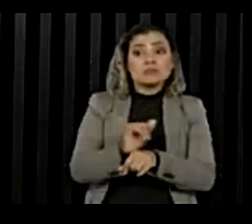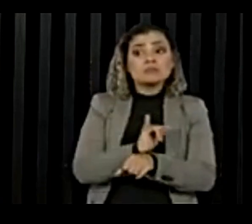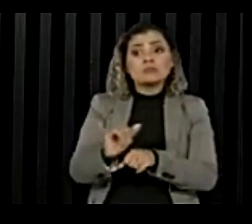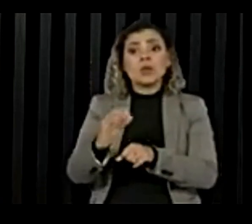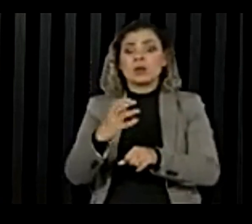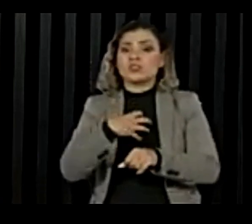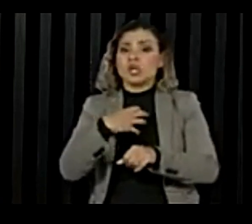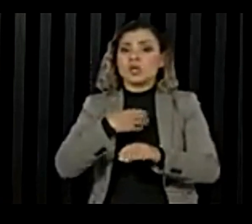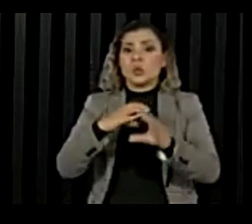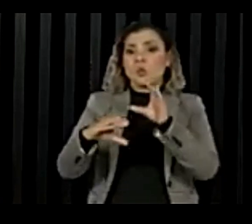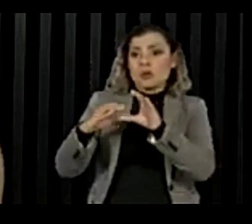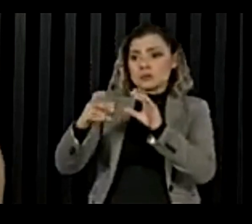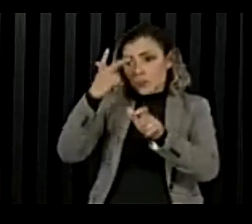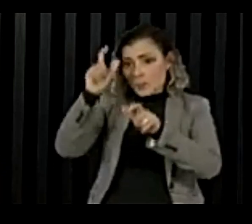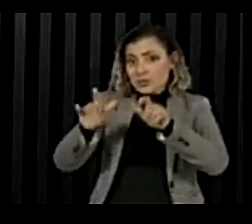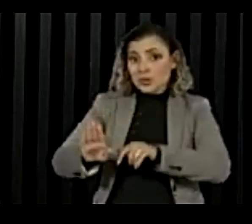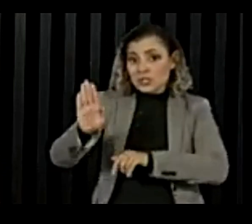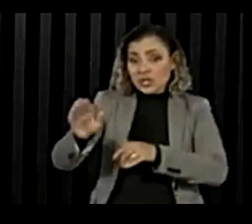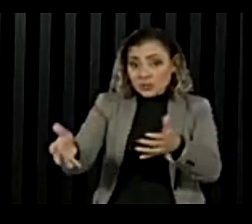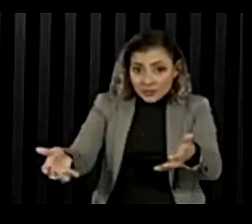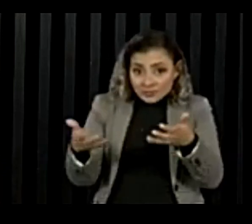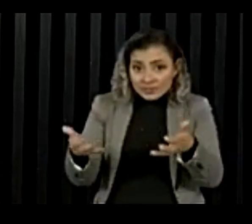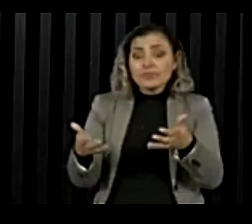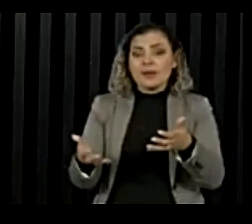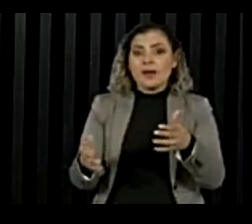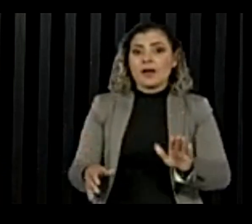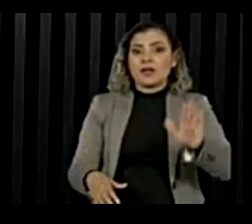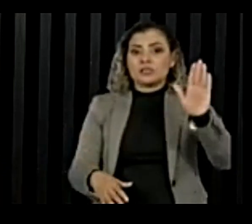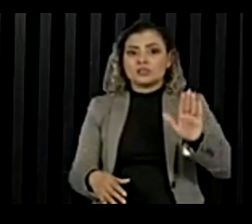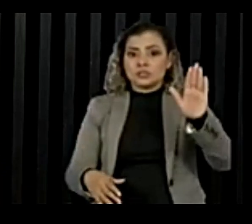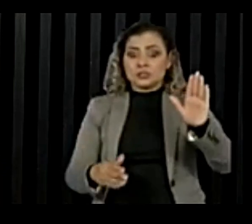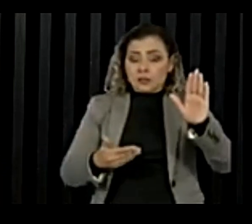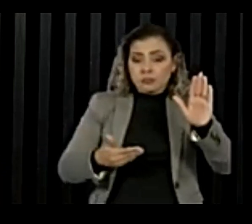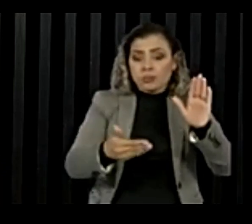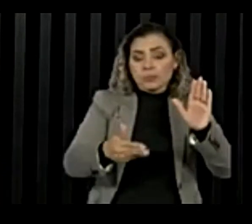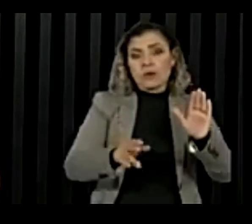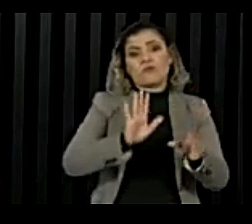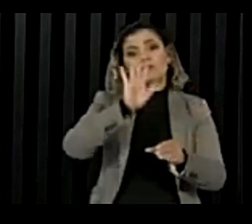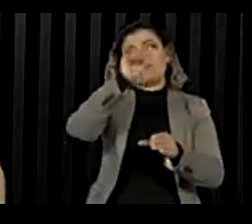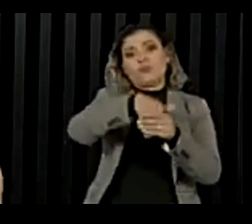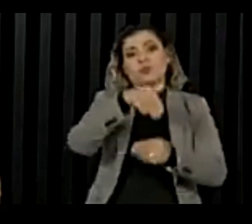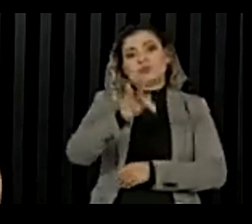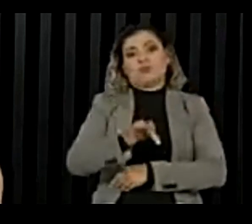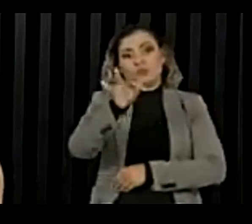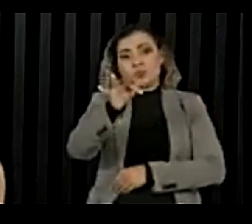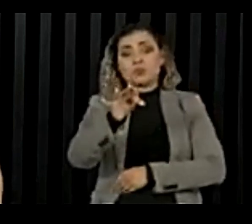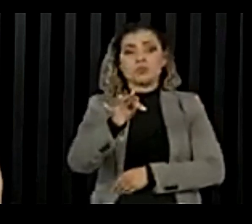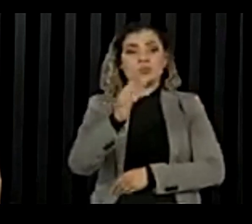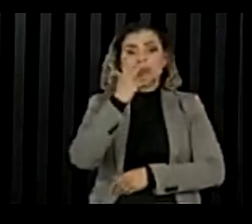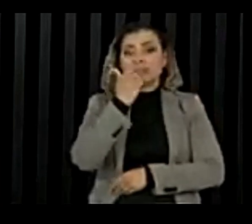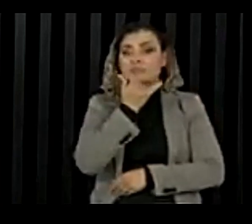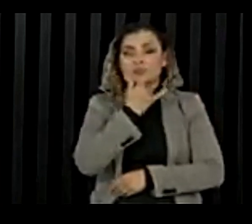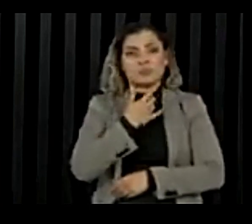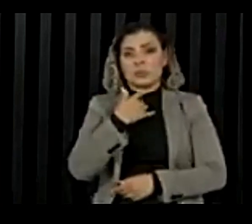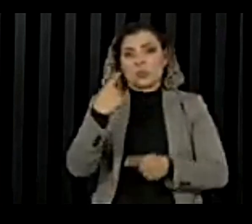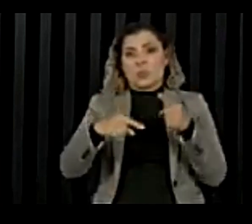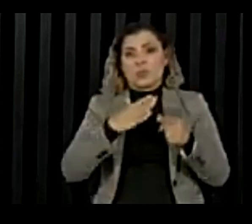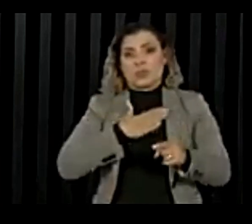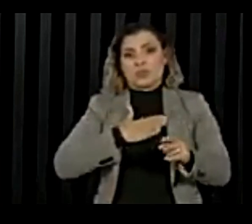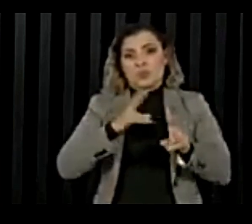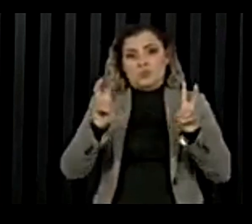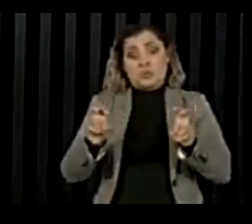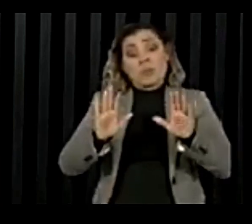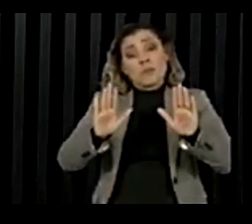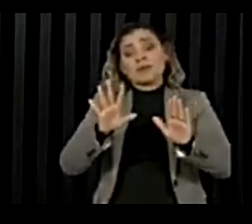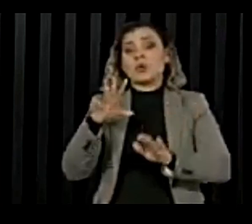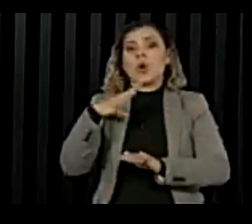comunicação de um candidato que queira vir com uma chapa nas próximas eleições. Tudo isso foge da minha alçada, mas é